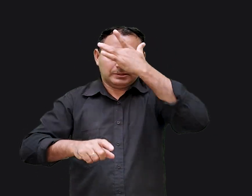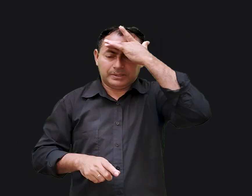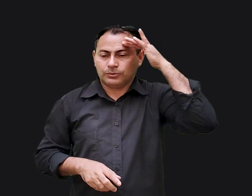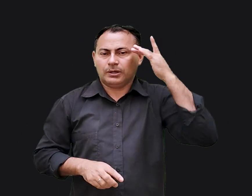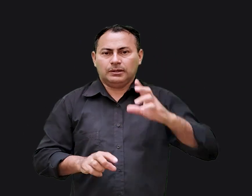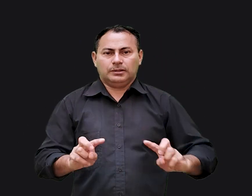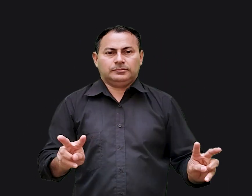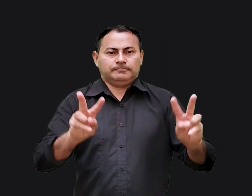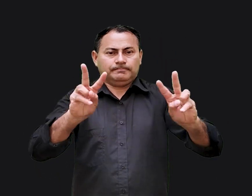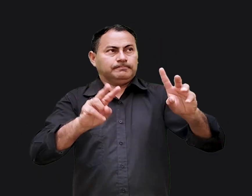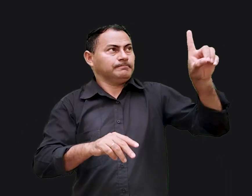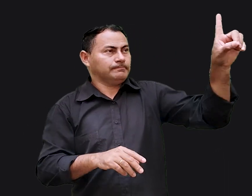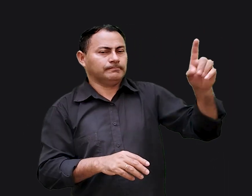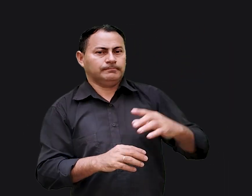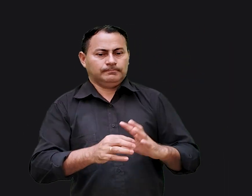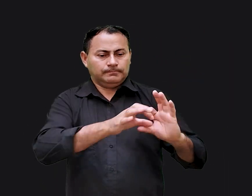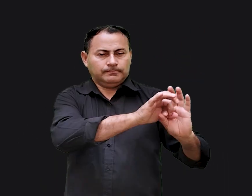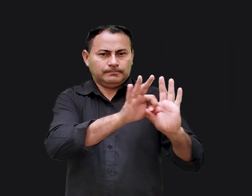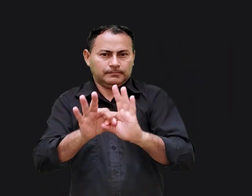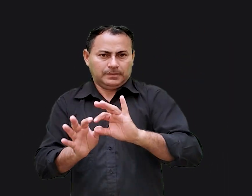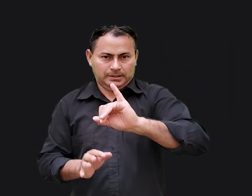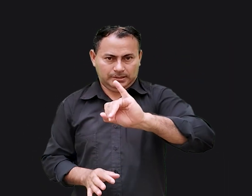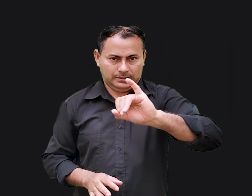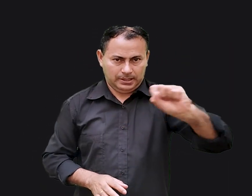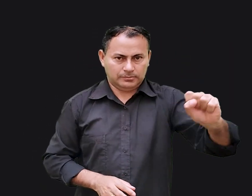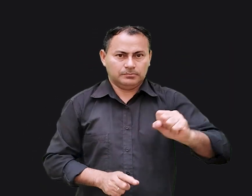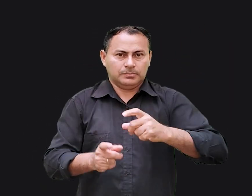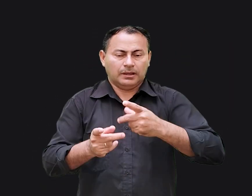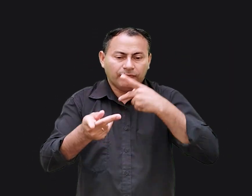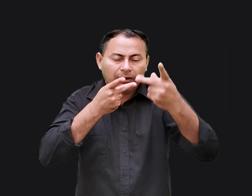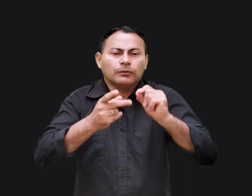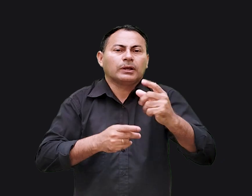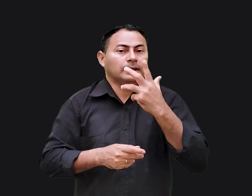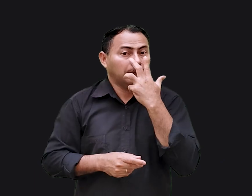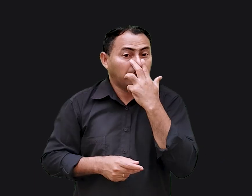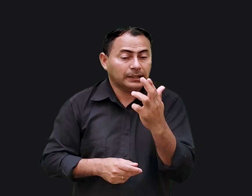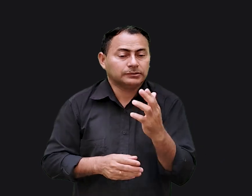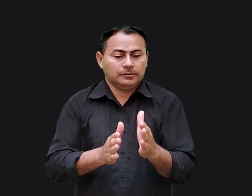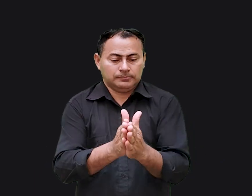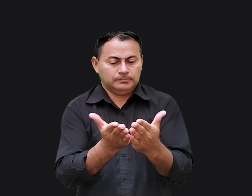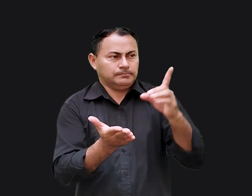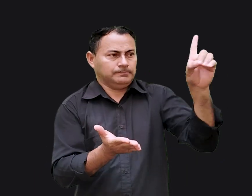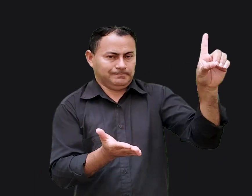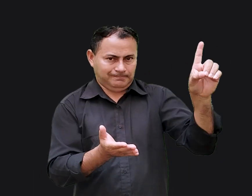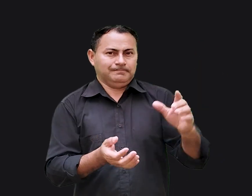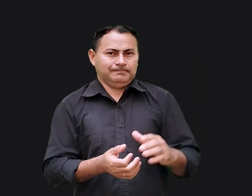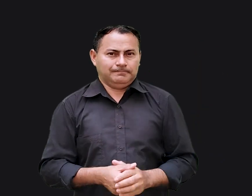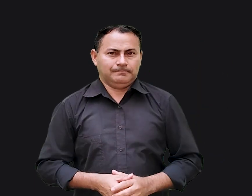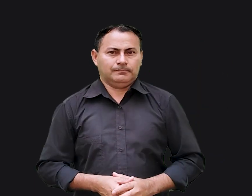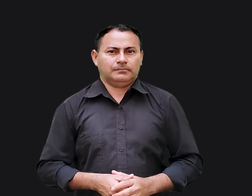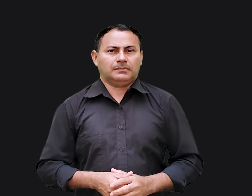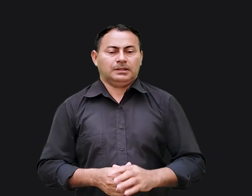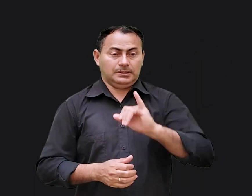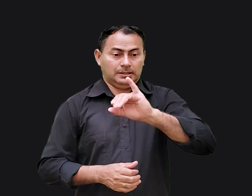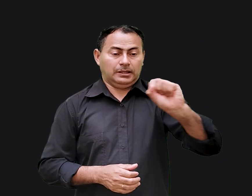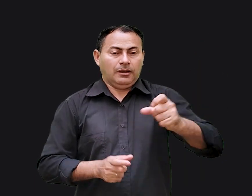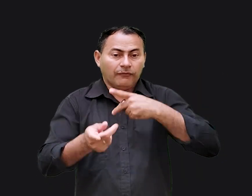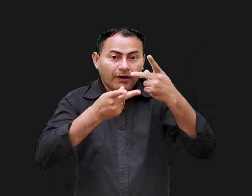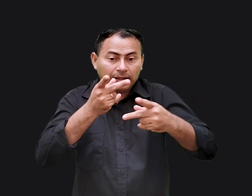valores de Deus. Nesse contexto, Isaías conta o que ele acha sobre a palavra de Deus. Ele está dizendo que a palavra de